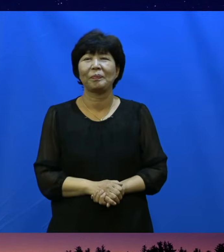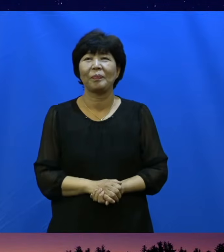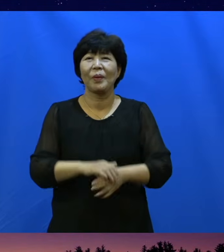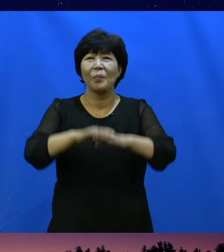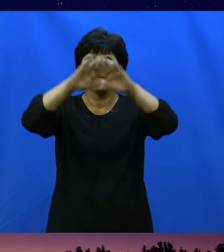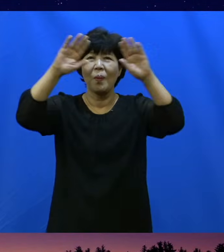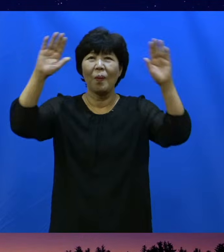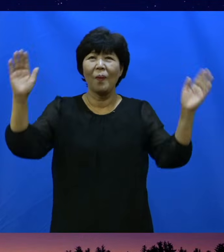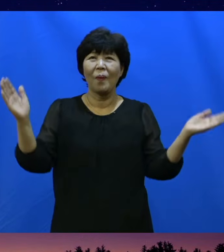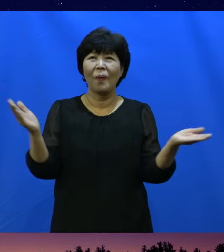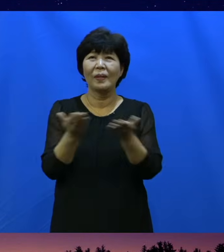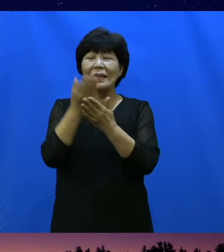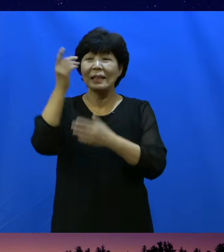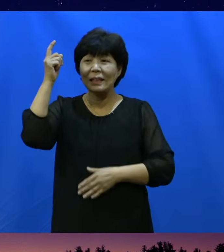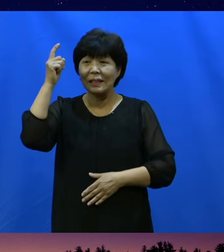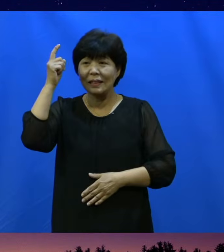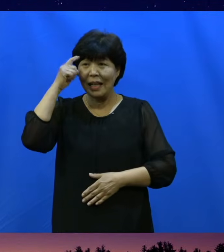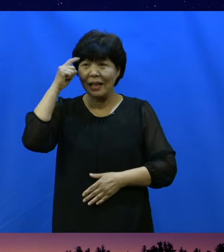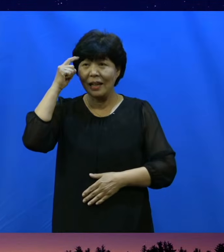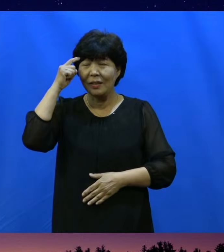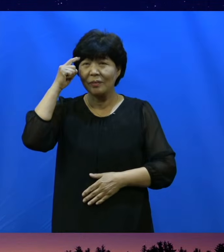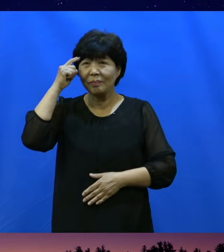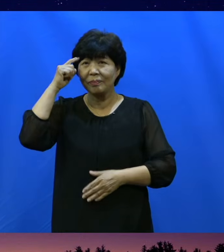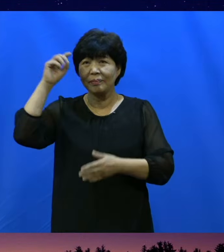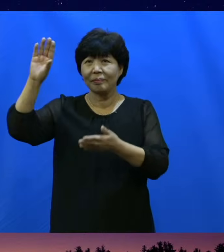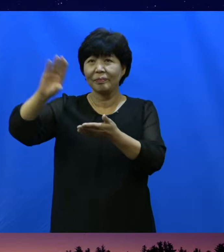모든 생각을 사로잡아